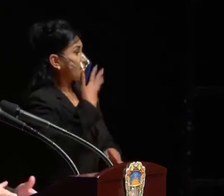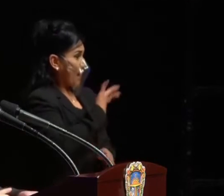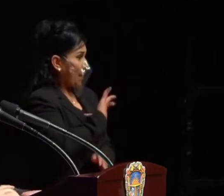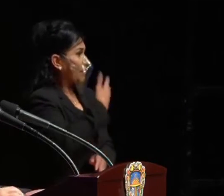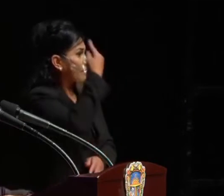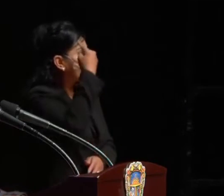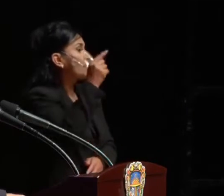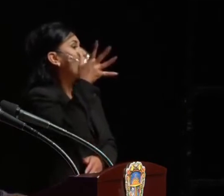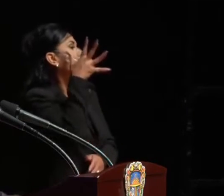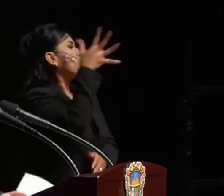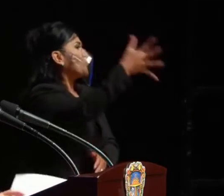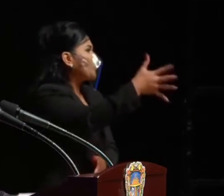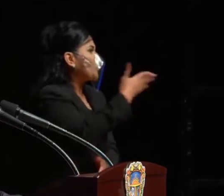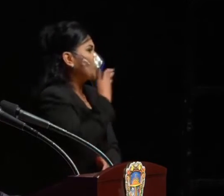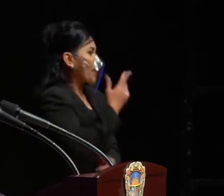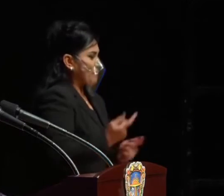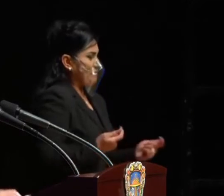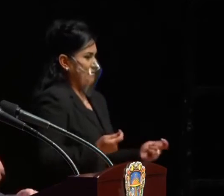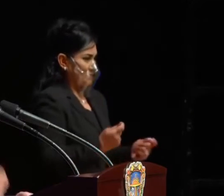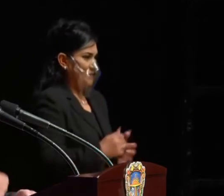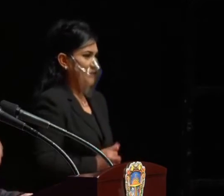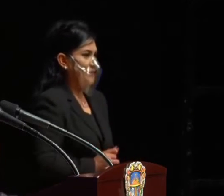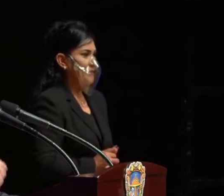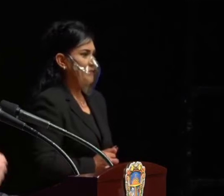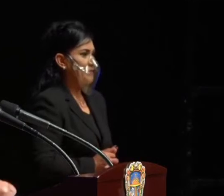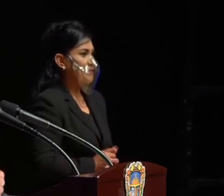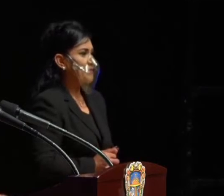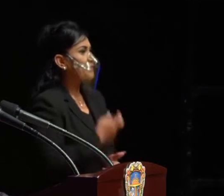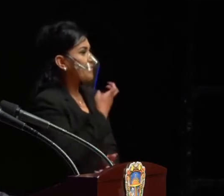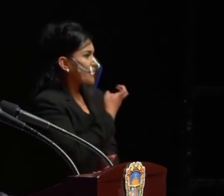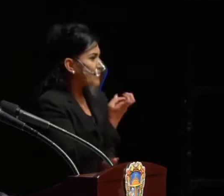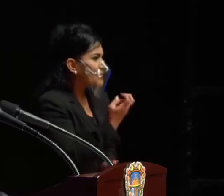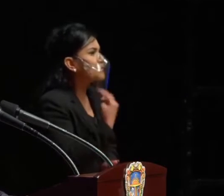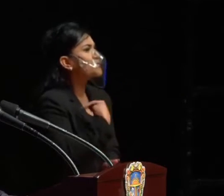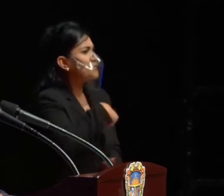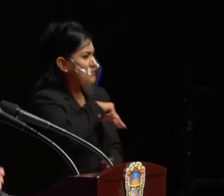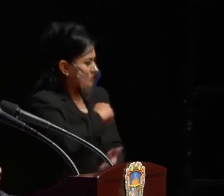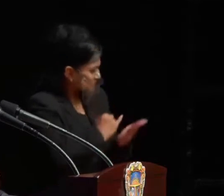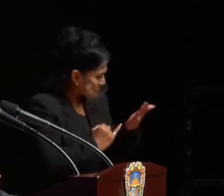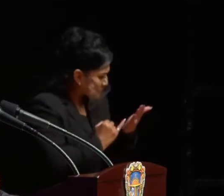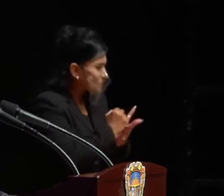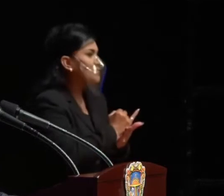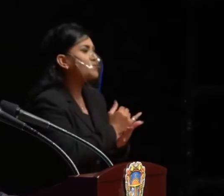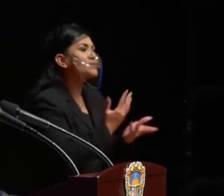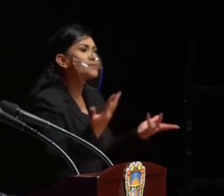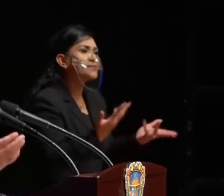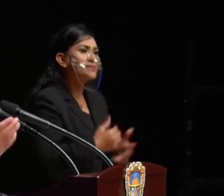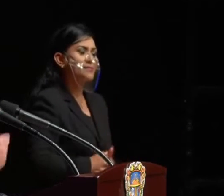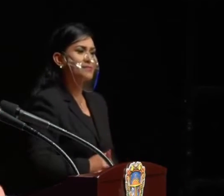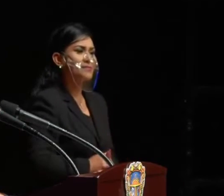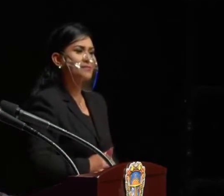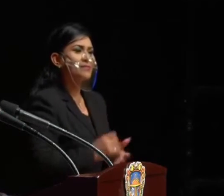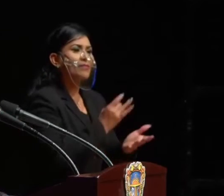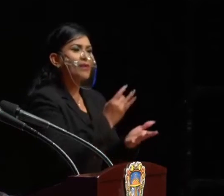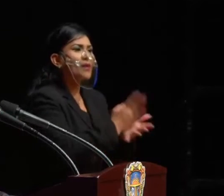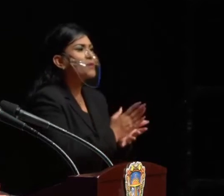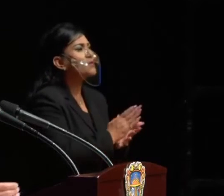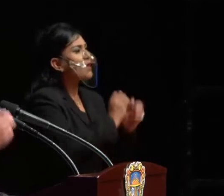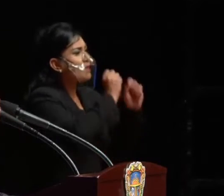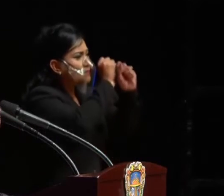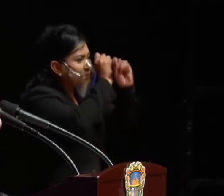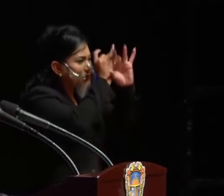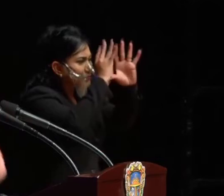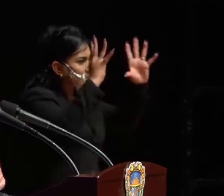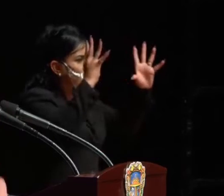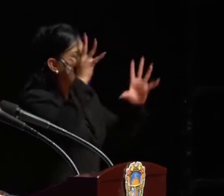futuro. Y eso es lo que hemos decidido hacer. No solo reaccionar ante el futuro,